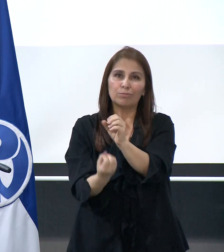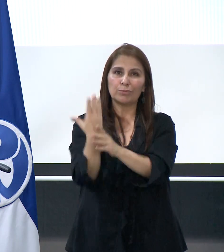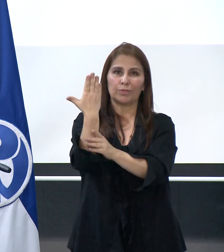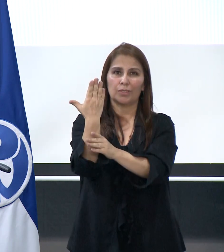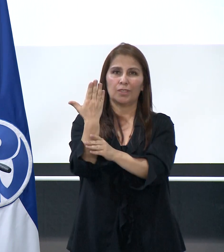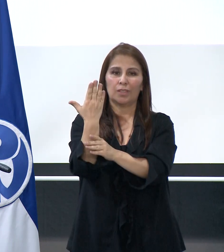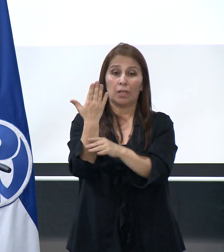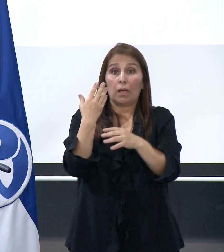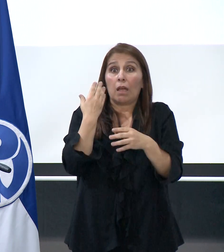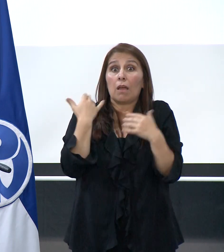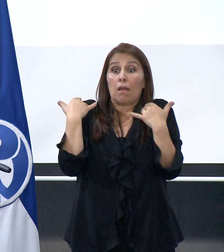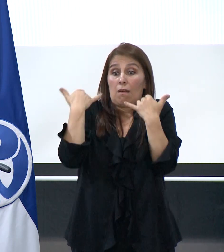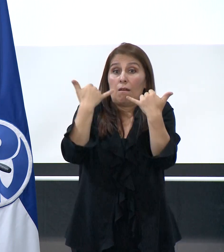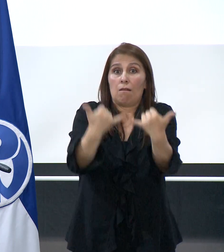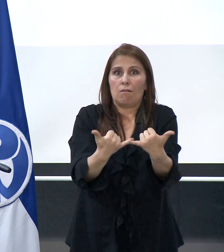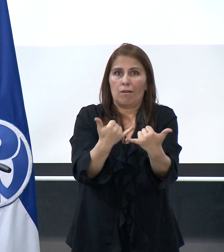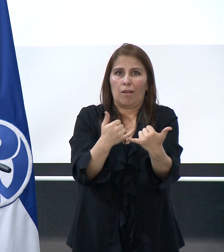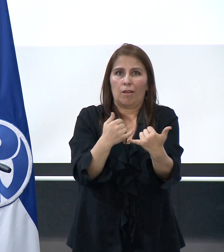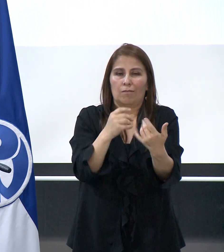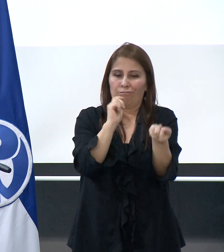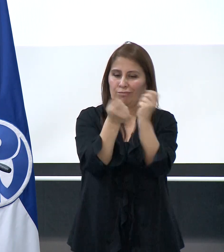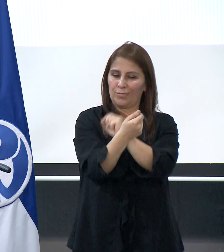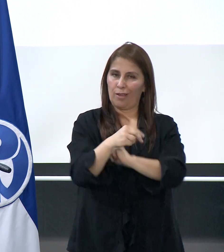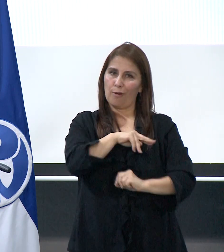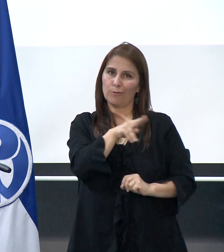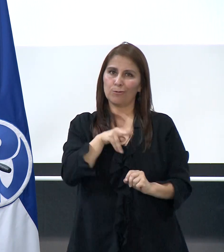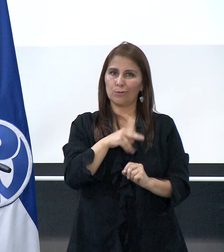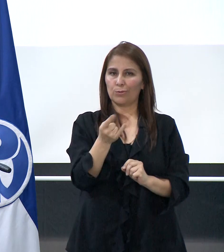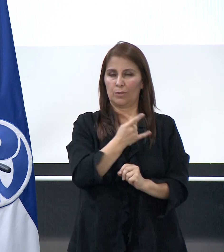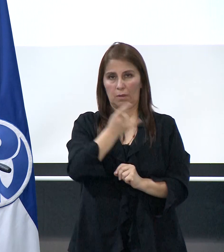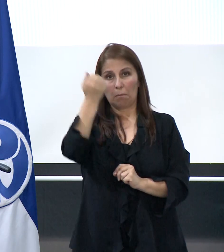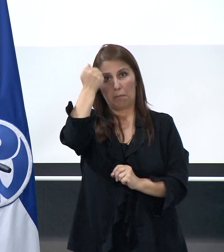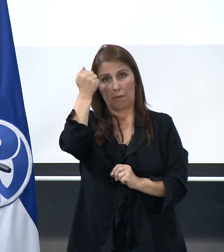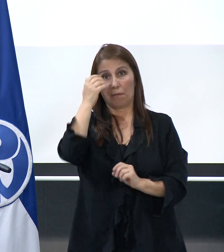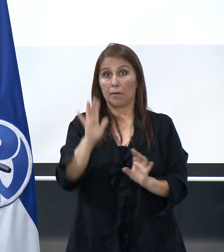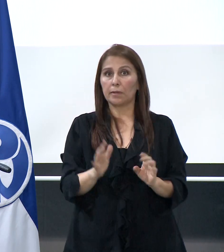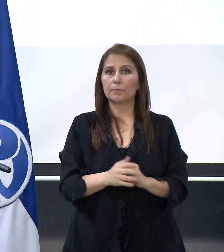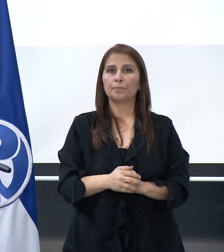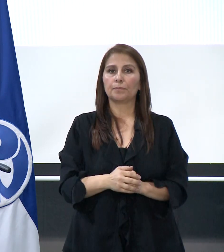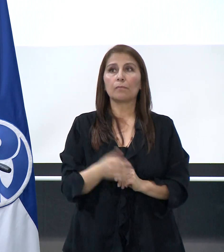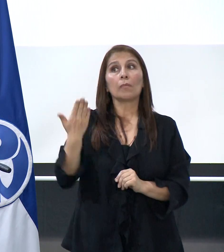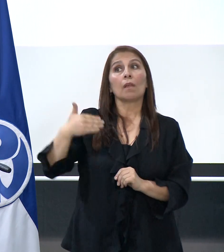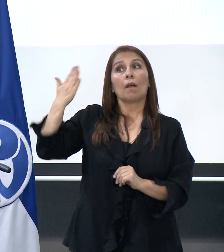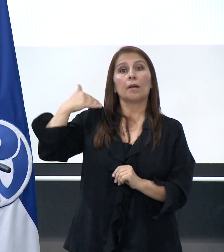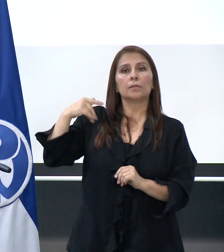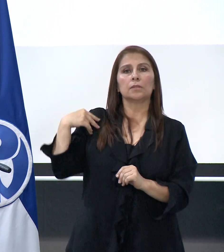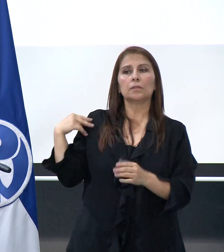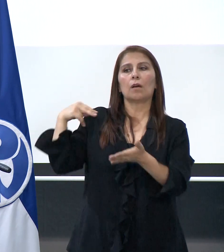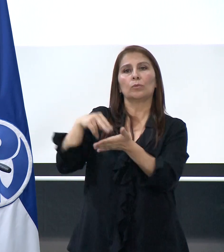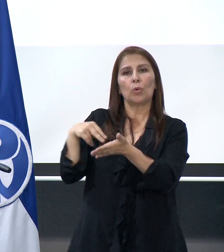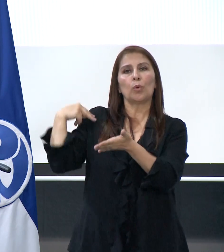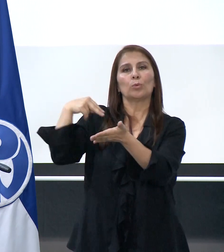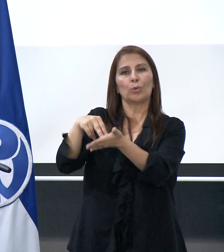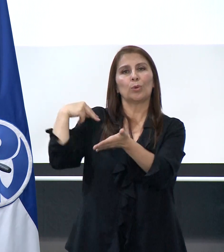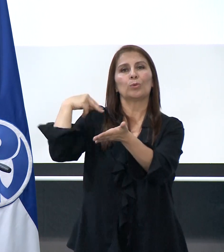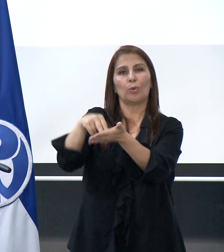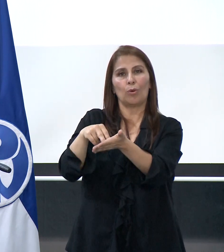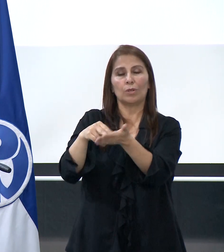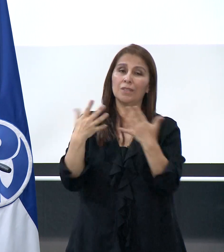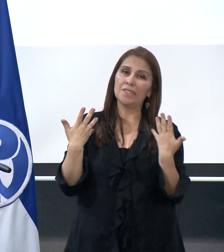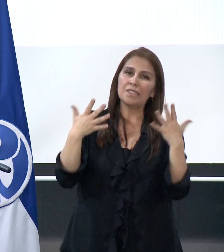universidad pedagógica convocamos a que cada año se conmemora un autor relevante se celebra sus